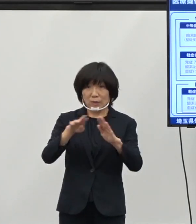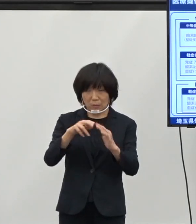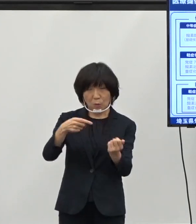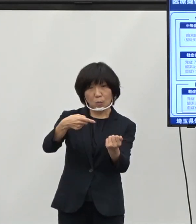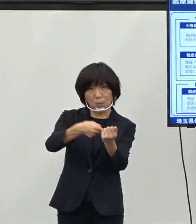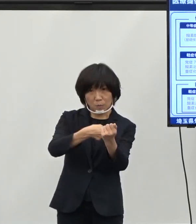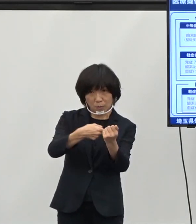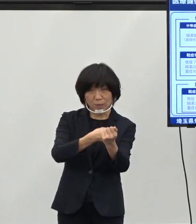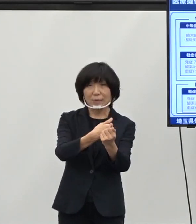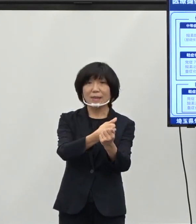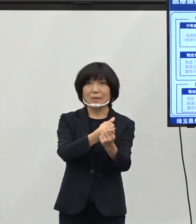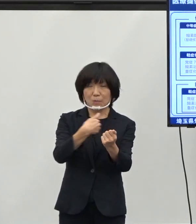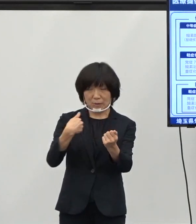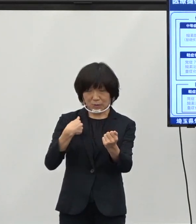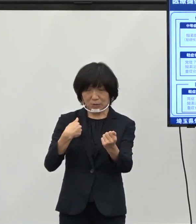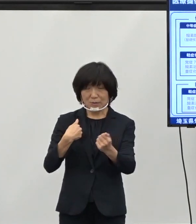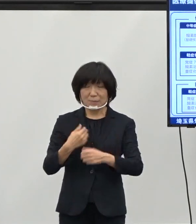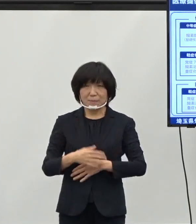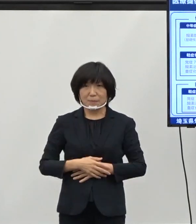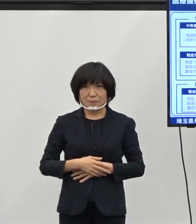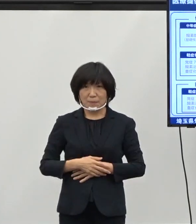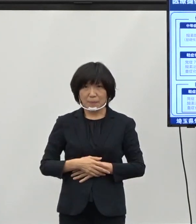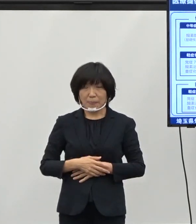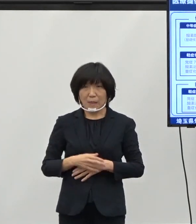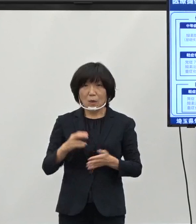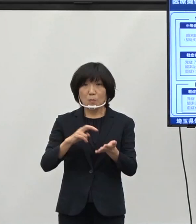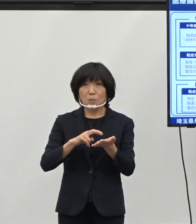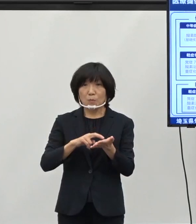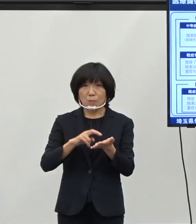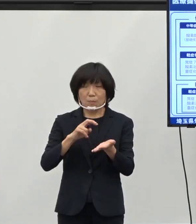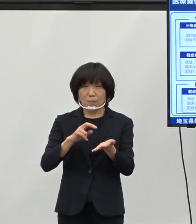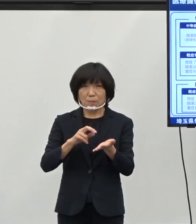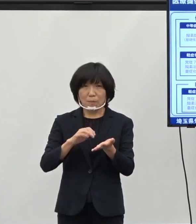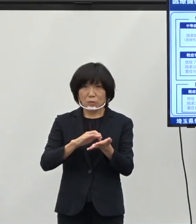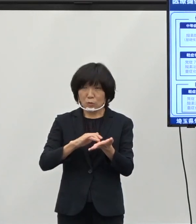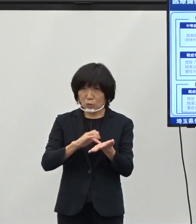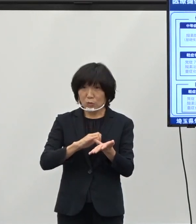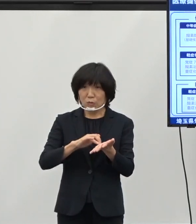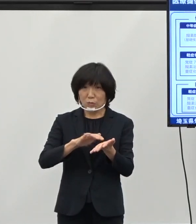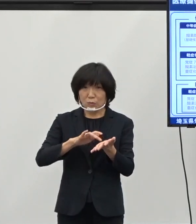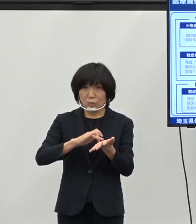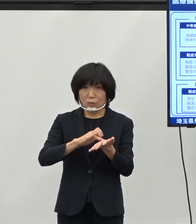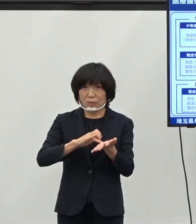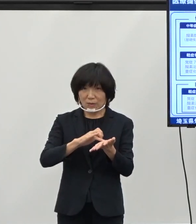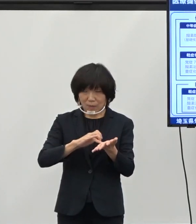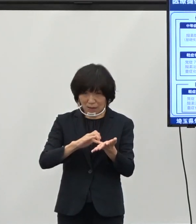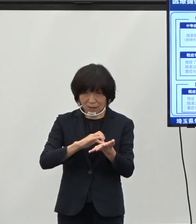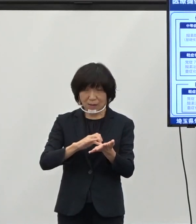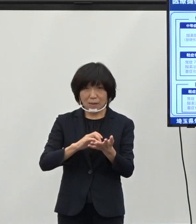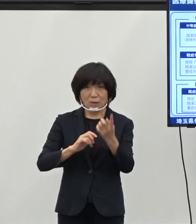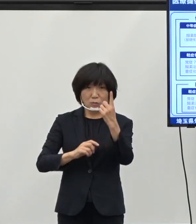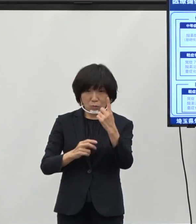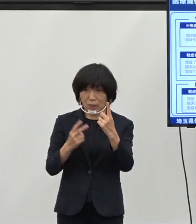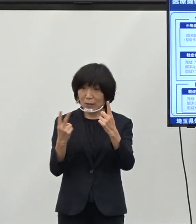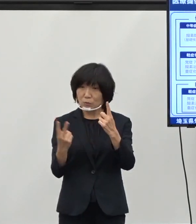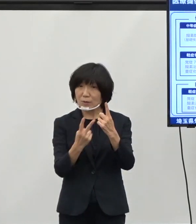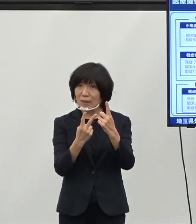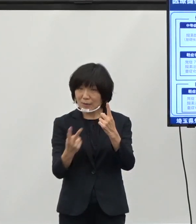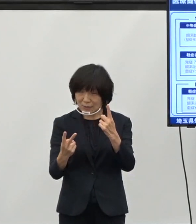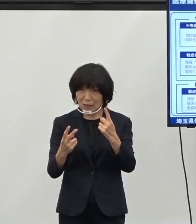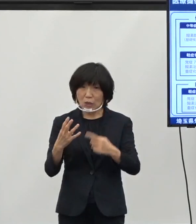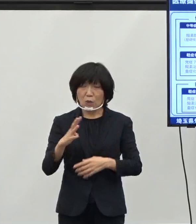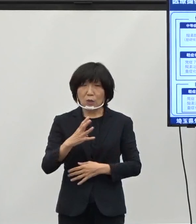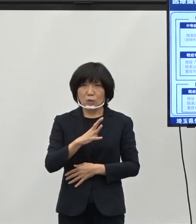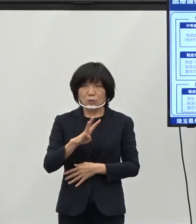治療薬であるロナプリープは1セットで2名の治療を48時間以